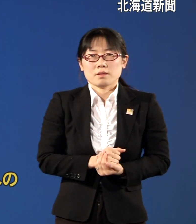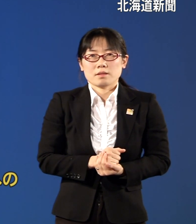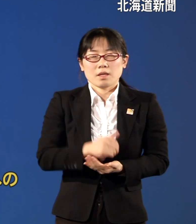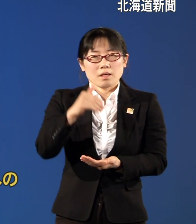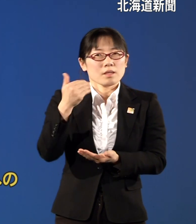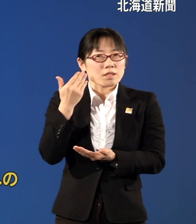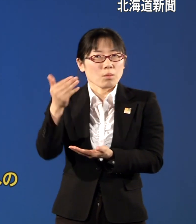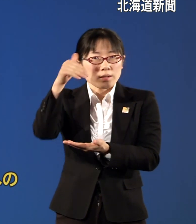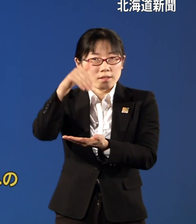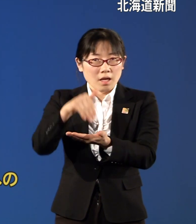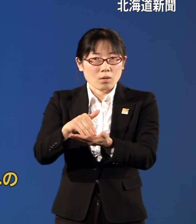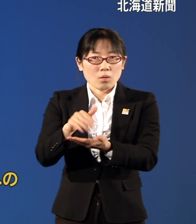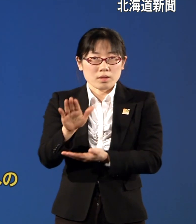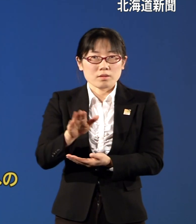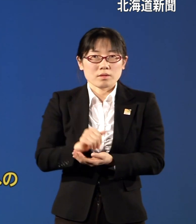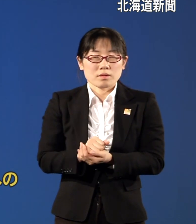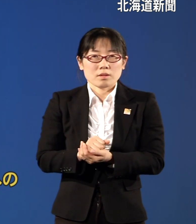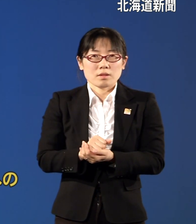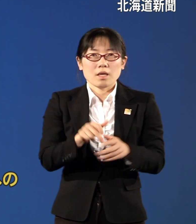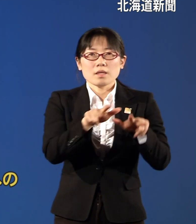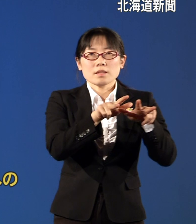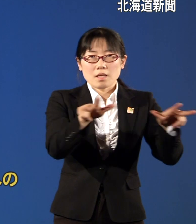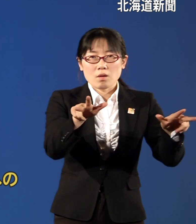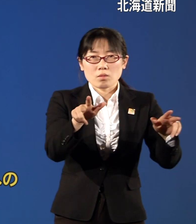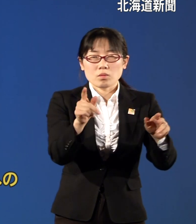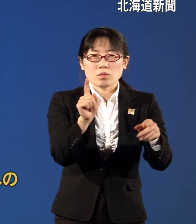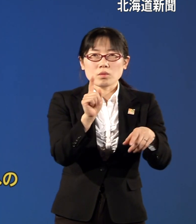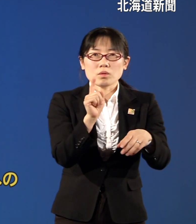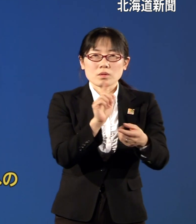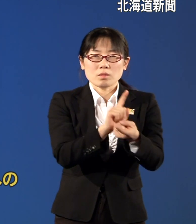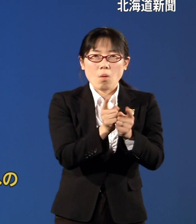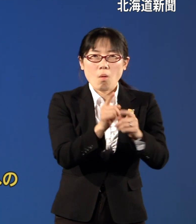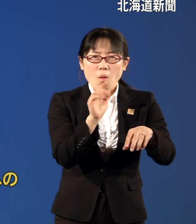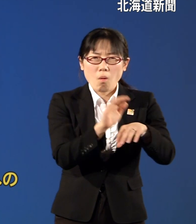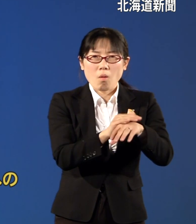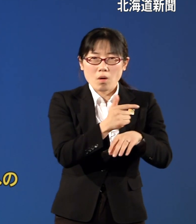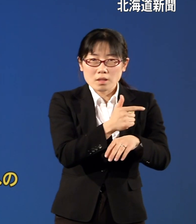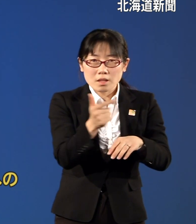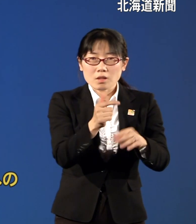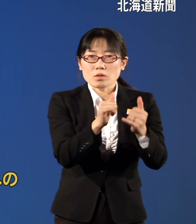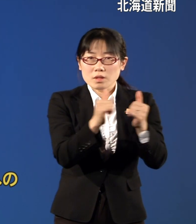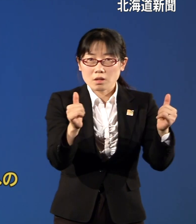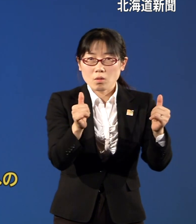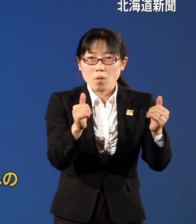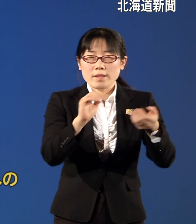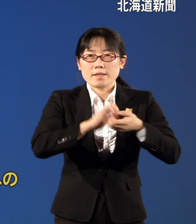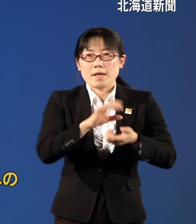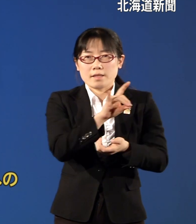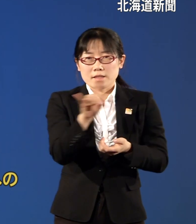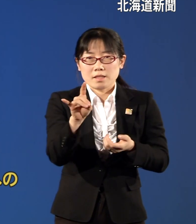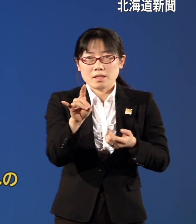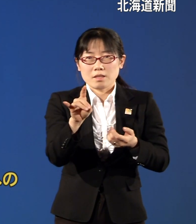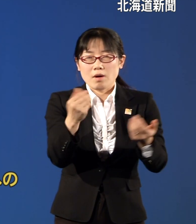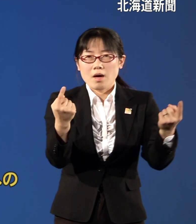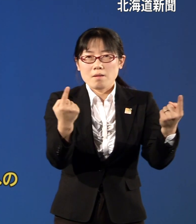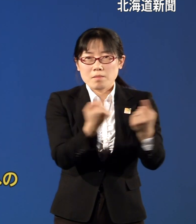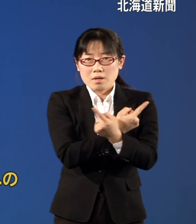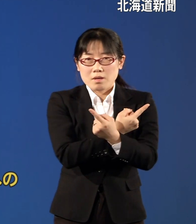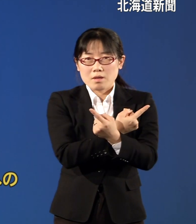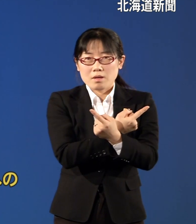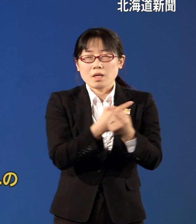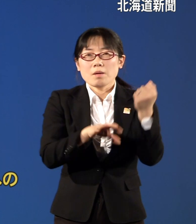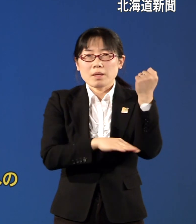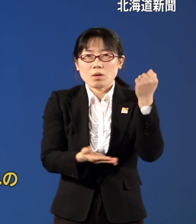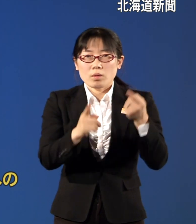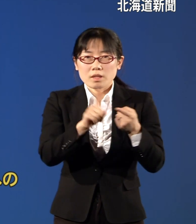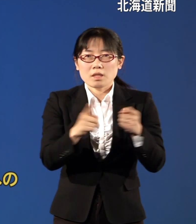次で最後にしたいと思うんですが、政府がですね、濃厚接触者の定義について、変更する方針を掲げました。まあ、基本的には短縮であった